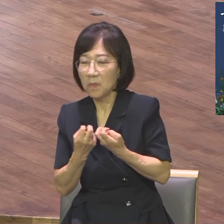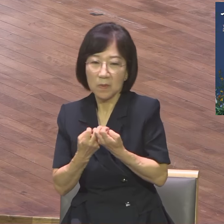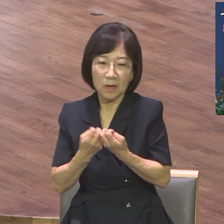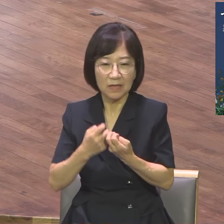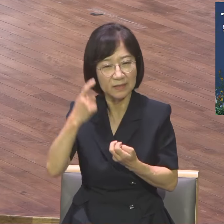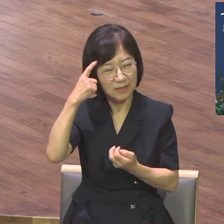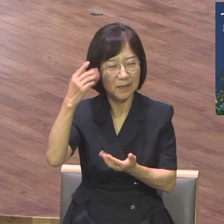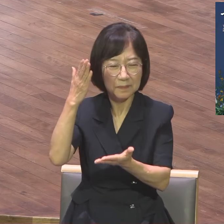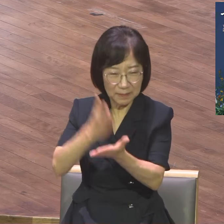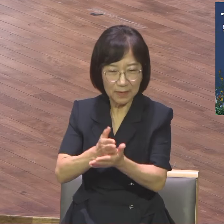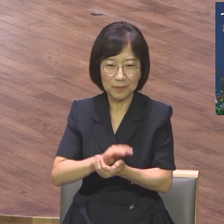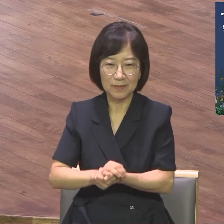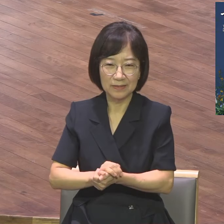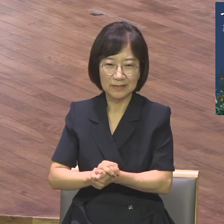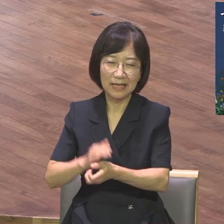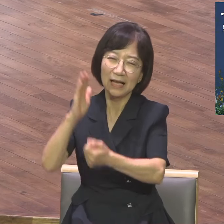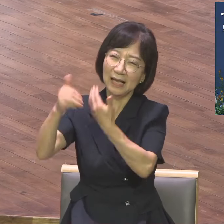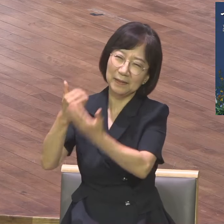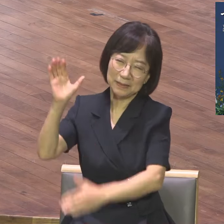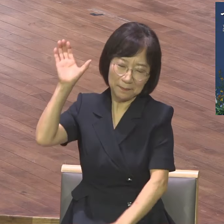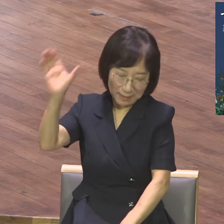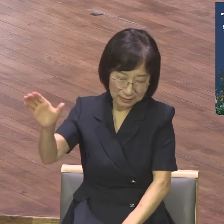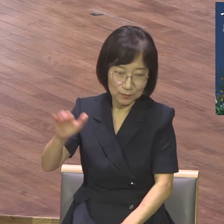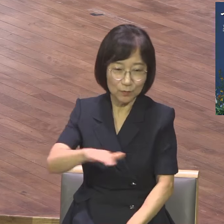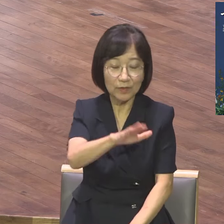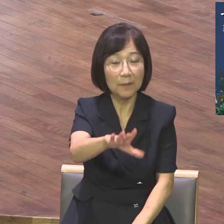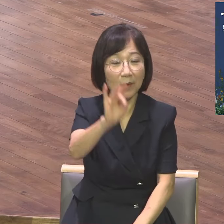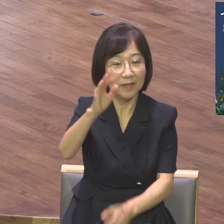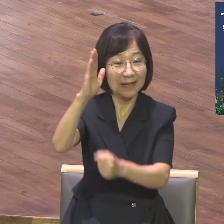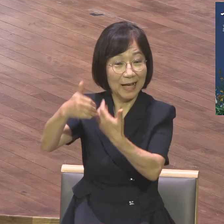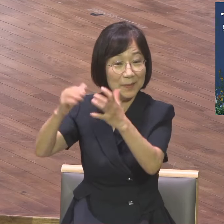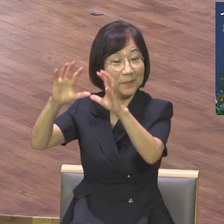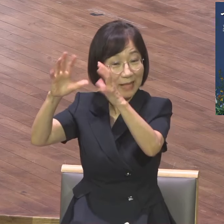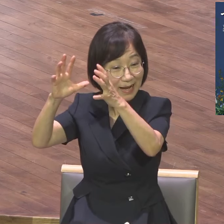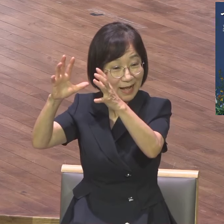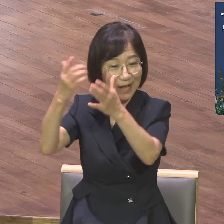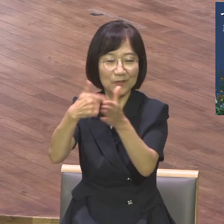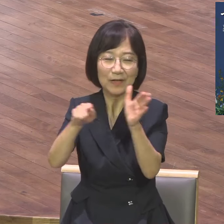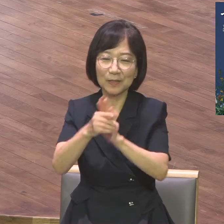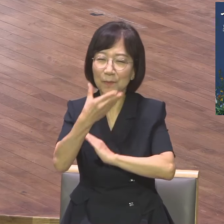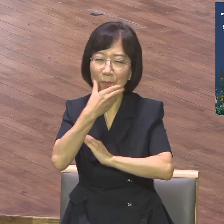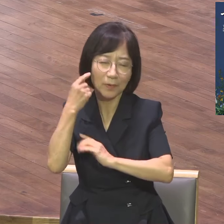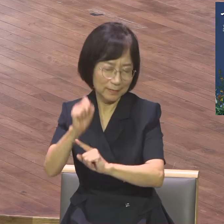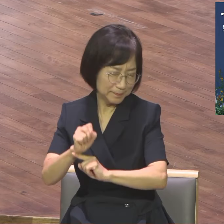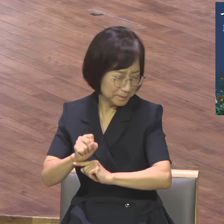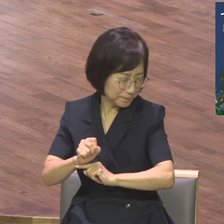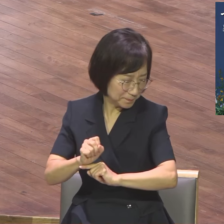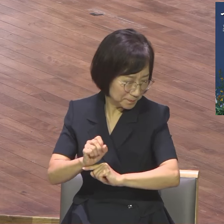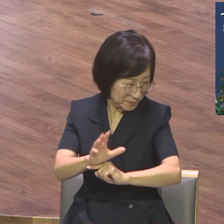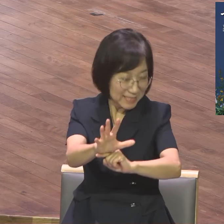마. 내가 알아서 해줄 거니까. 너는 먼저 그 나라와 그 일을 위해서 이 복음의 광채를 비춰.